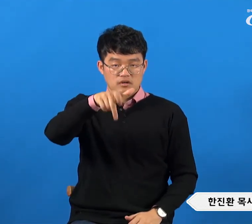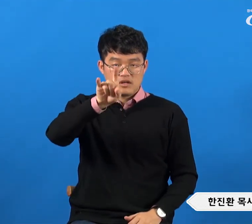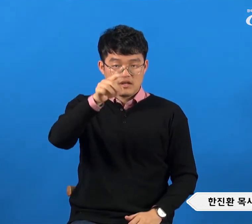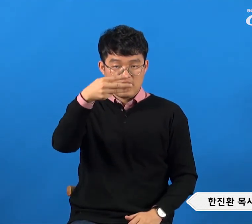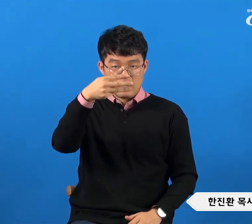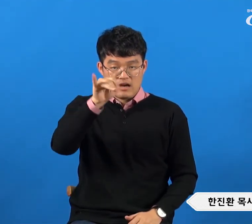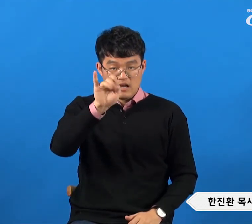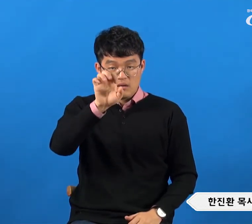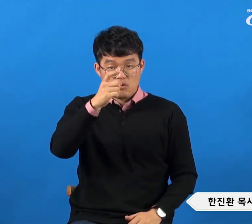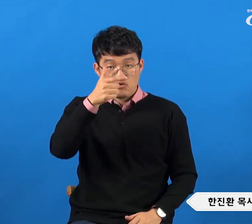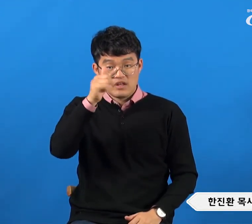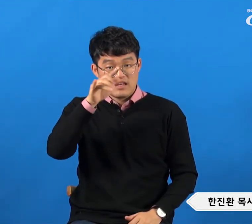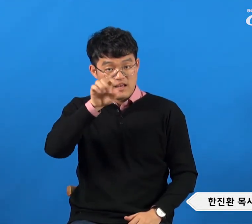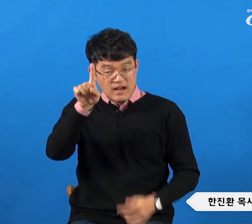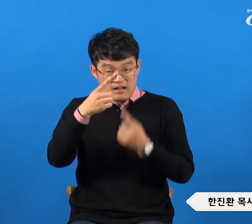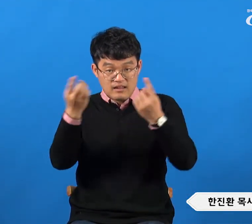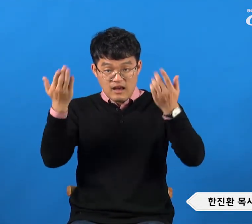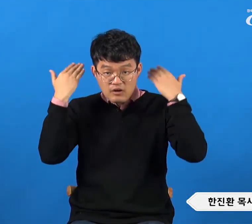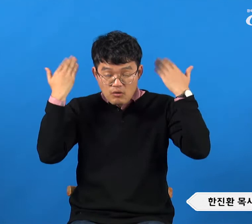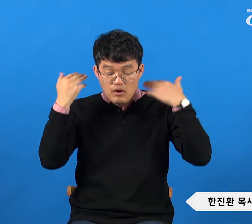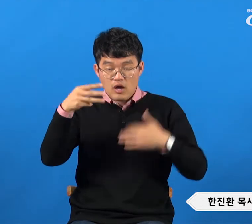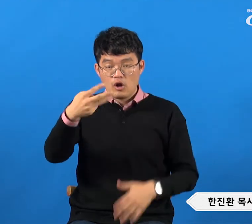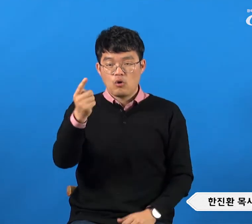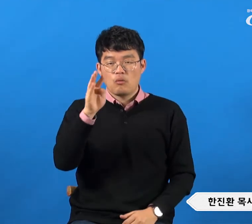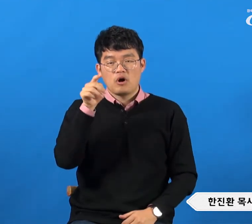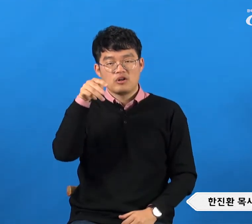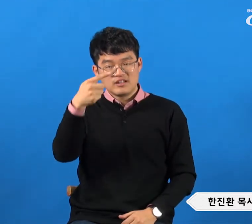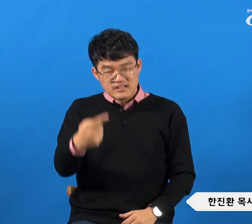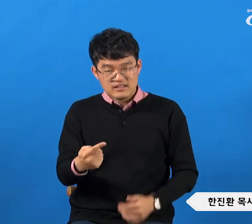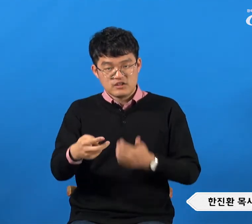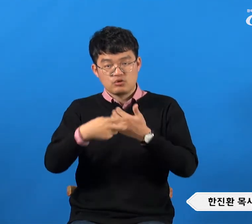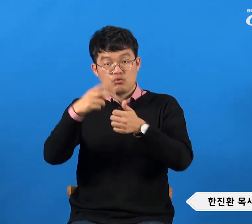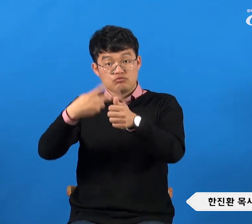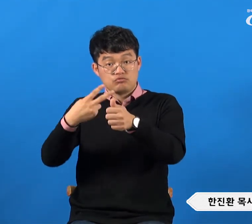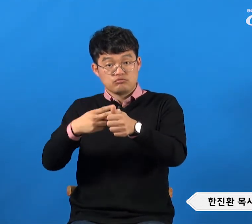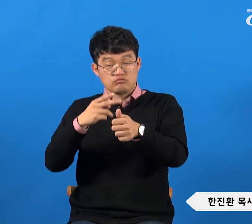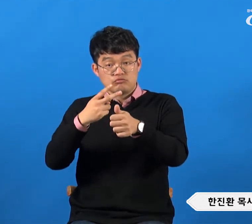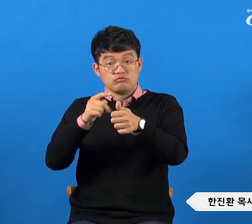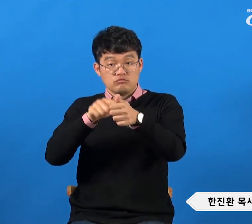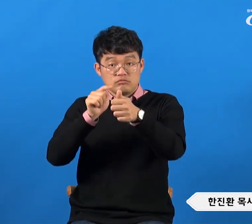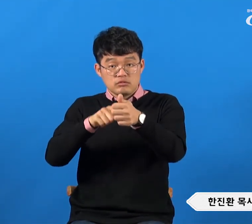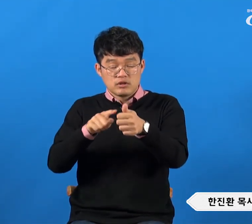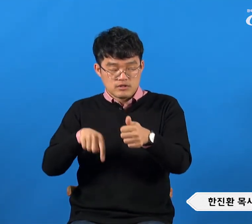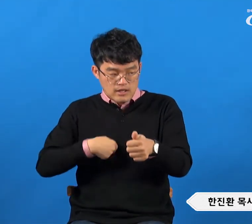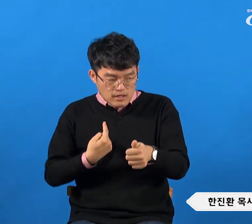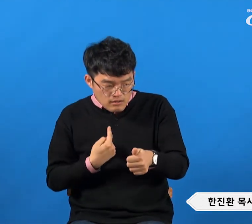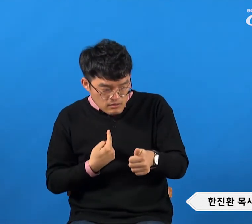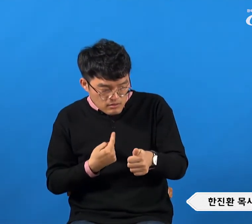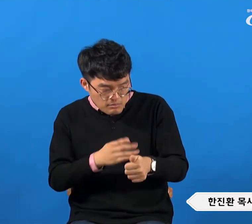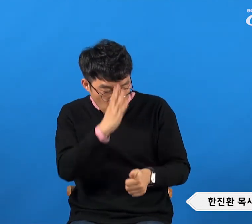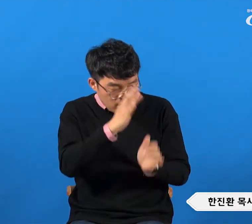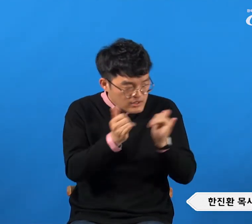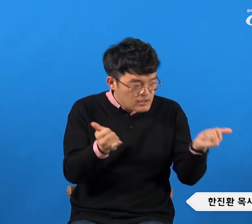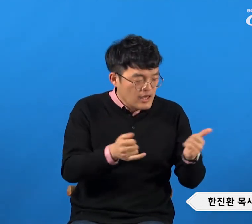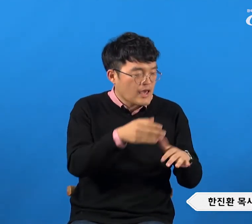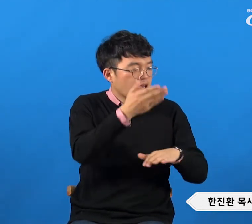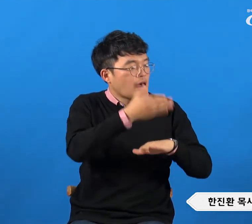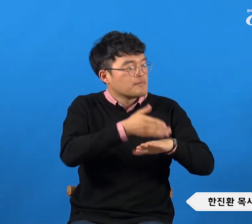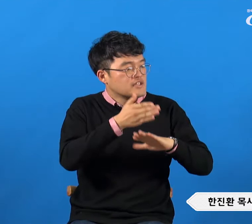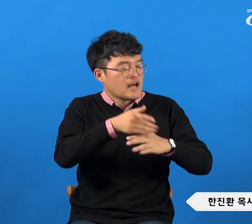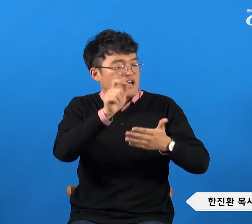캘리포니아 주립대학의 로버트 에몬스 교수는 자기 환자들에게 감사 일기를 쓰게 했습니다.